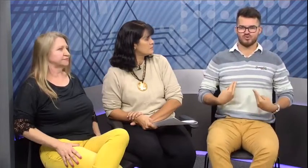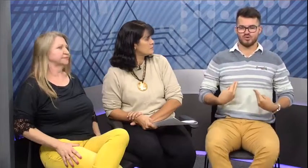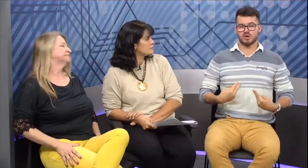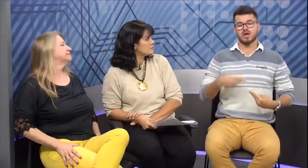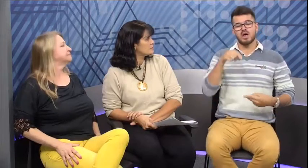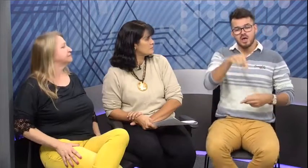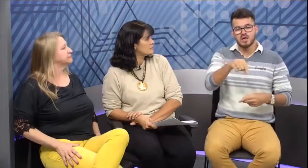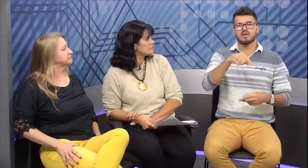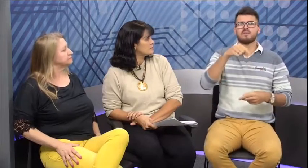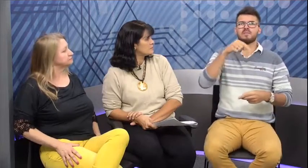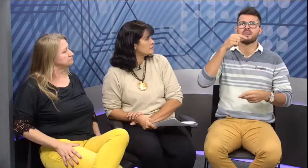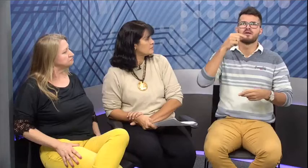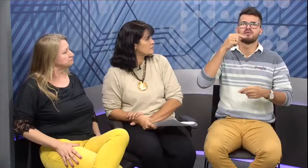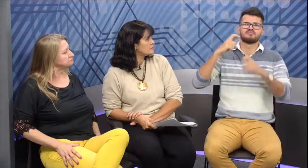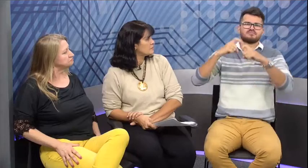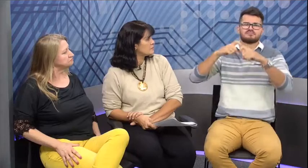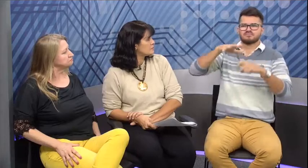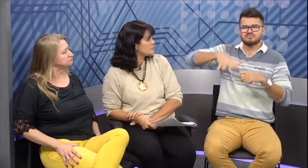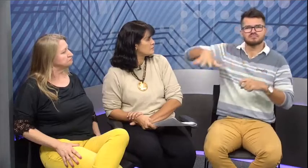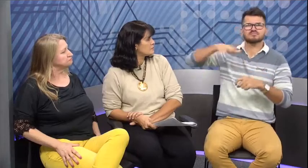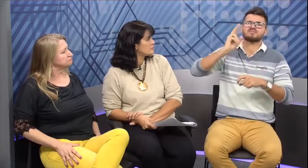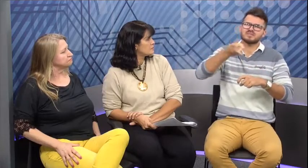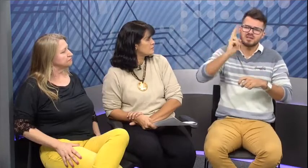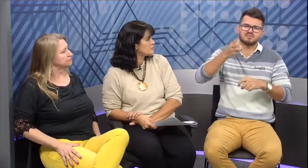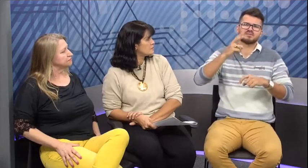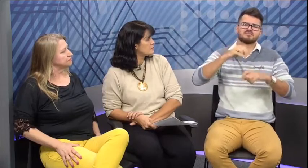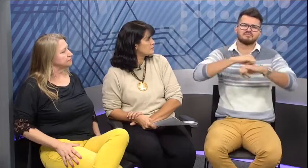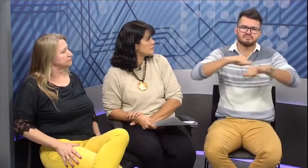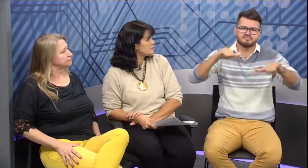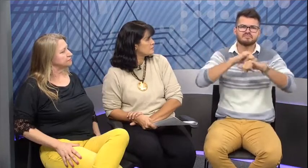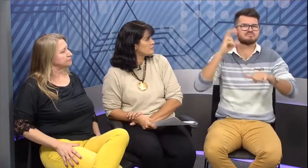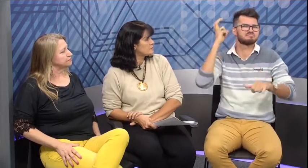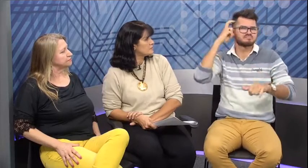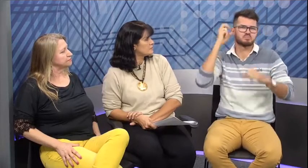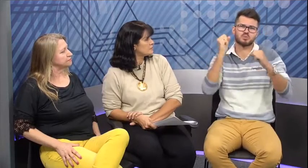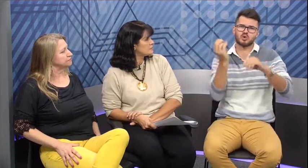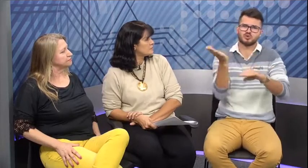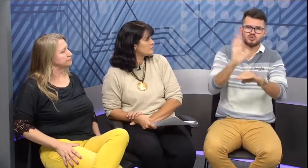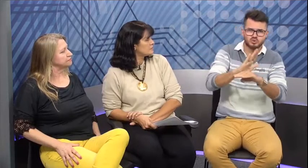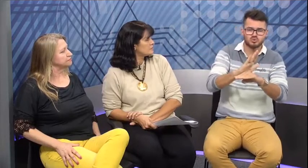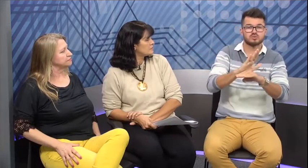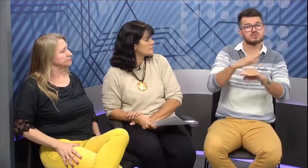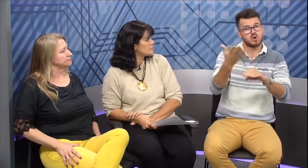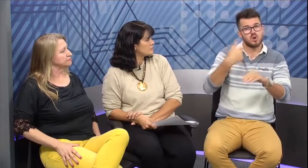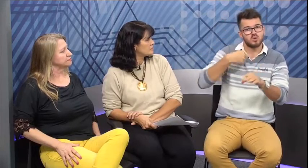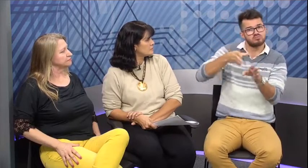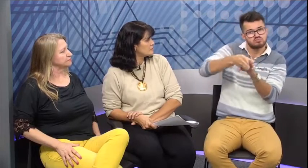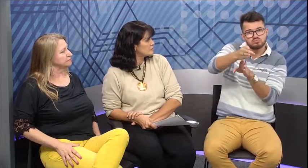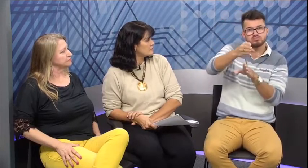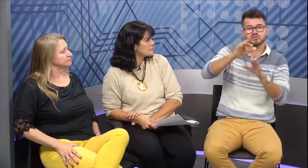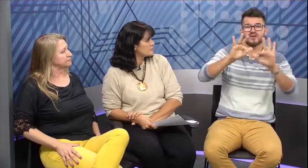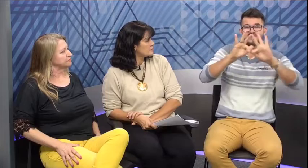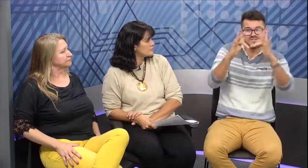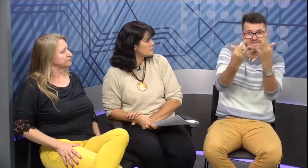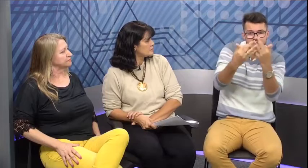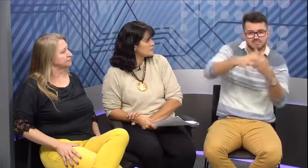humano, né? Então, a área médica, né, que fazem muitas propagandas em relação ao implante